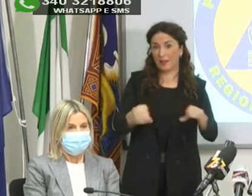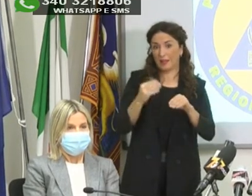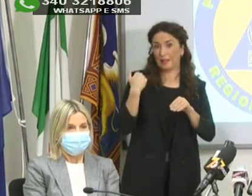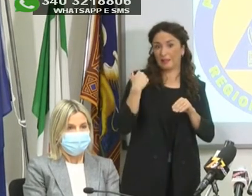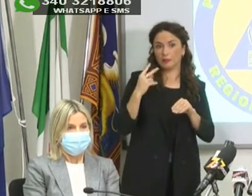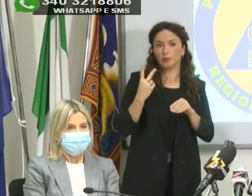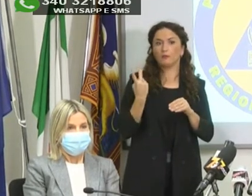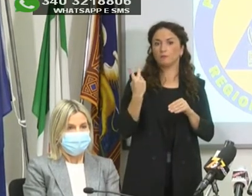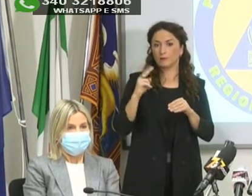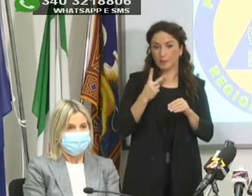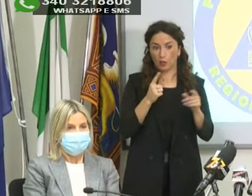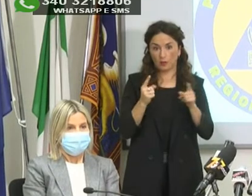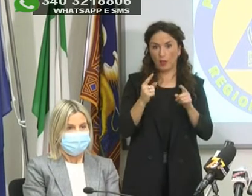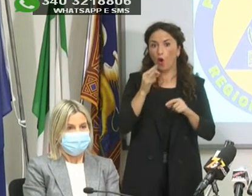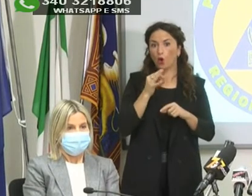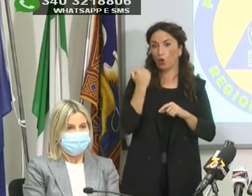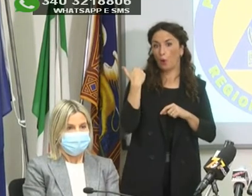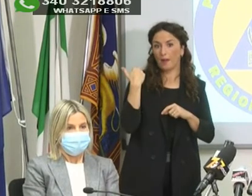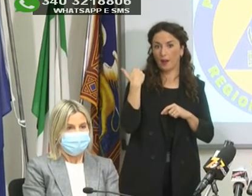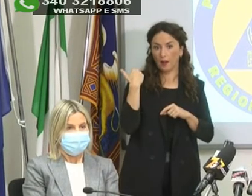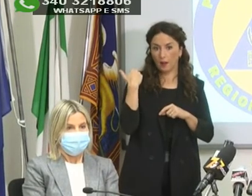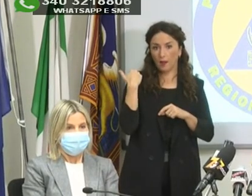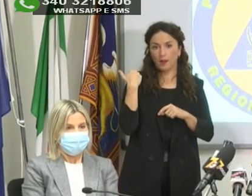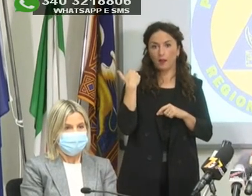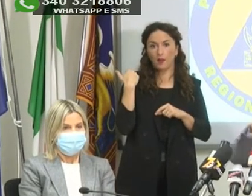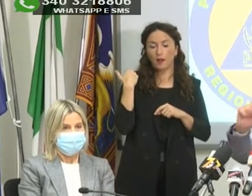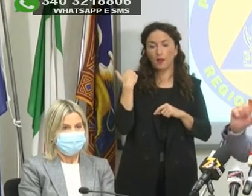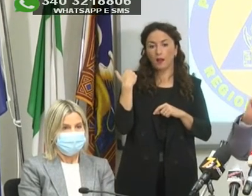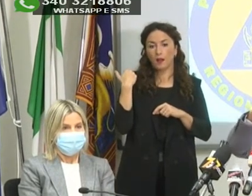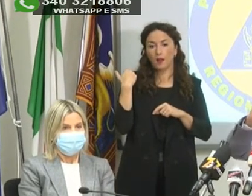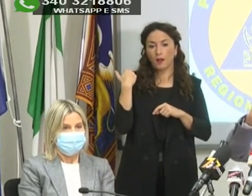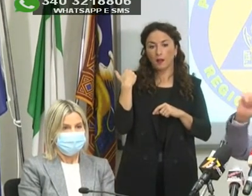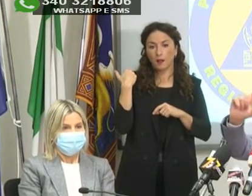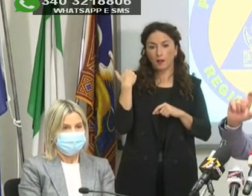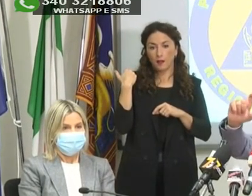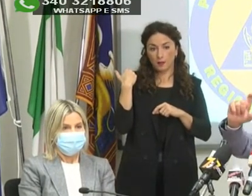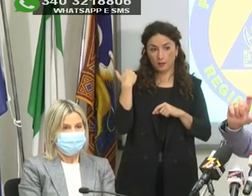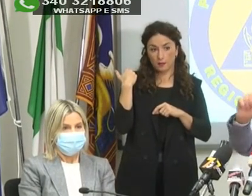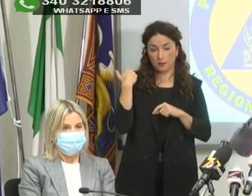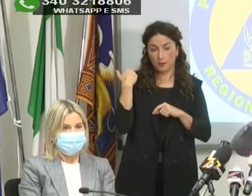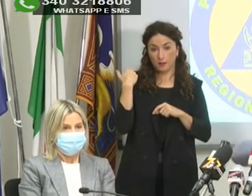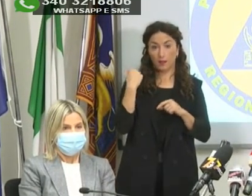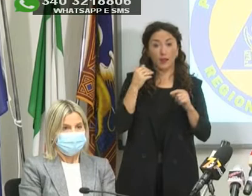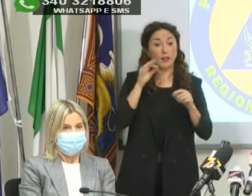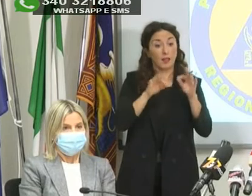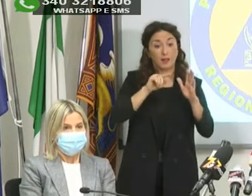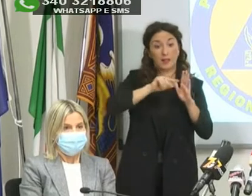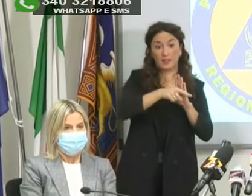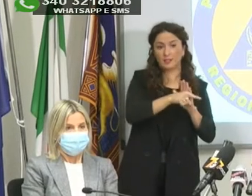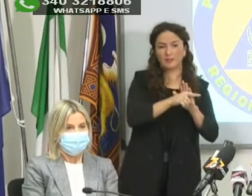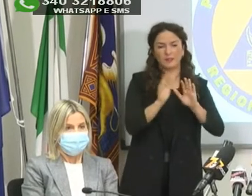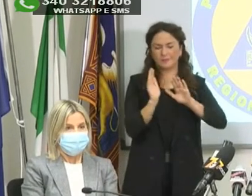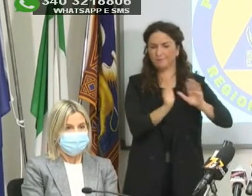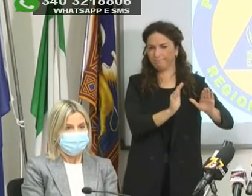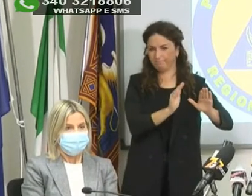iniziato sostanzialmente ad ottobre, avere come riferimento le terapie intensive, ma avremo come riferimento in